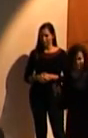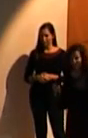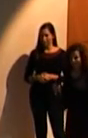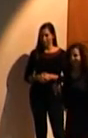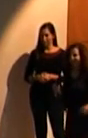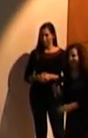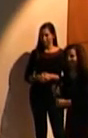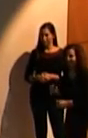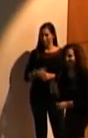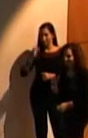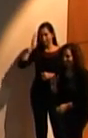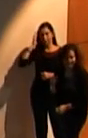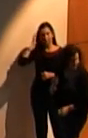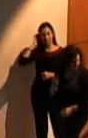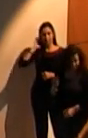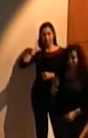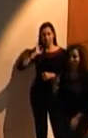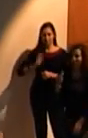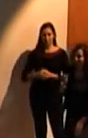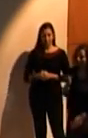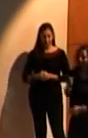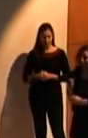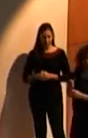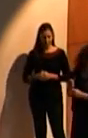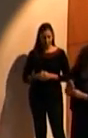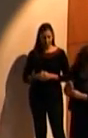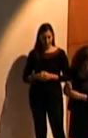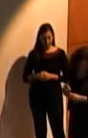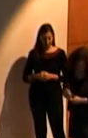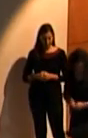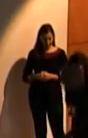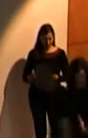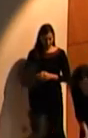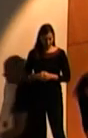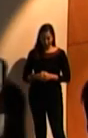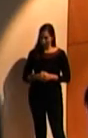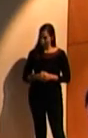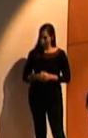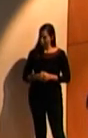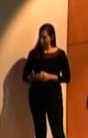Oui, il y a les mains. Non, laissez-le le micro. D'accord. Ok.